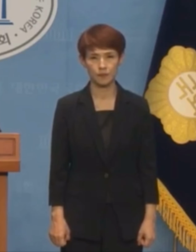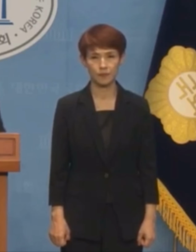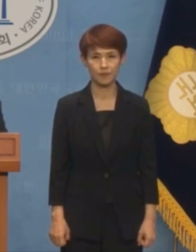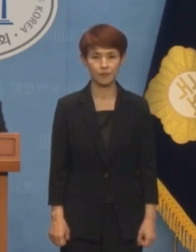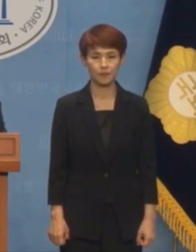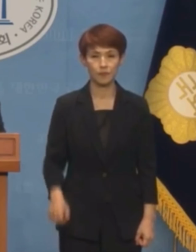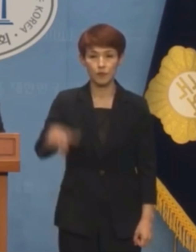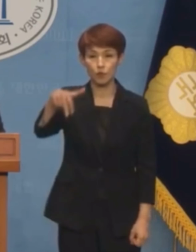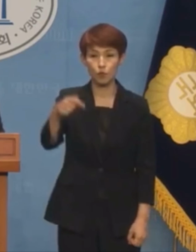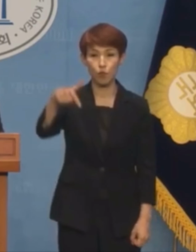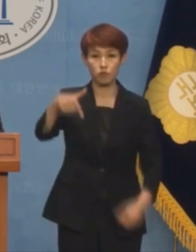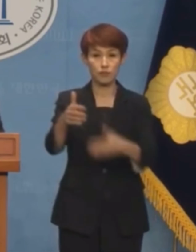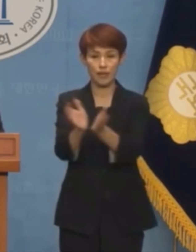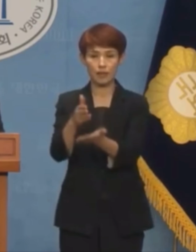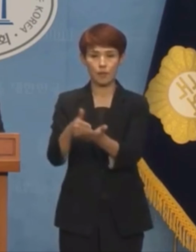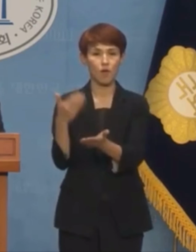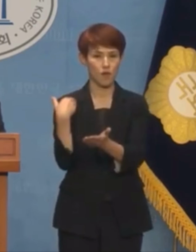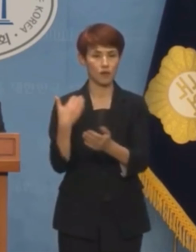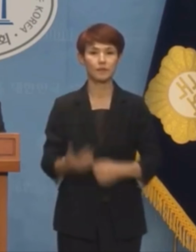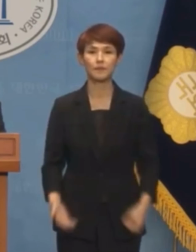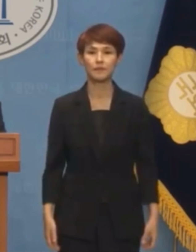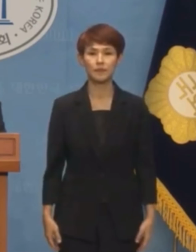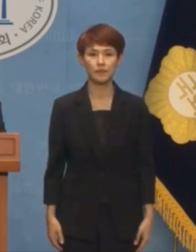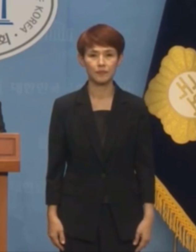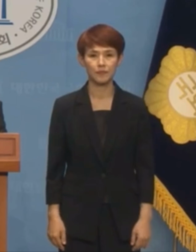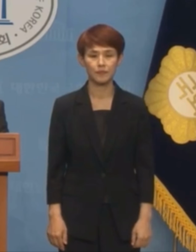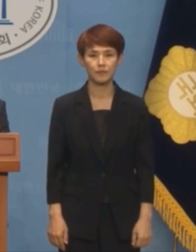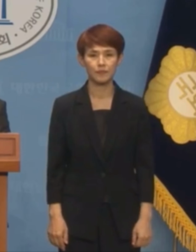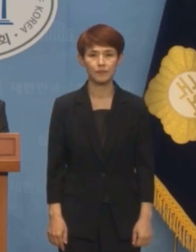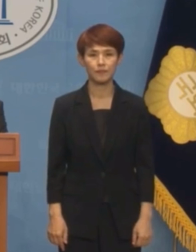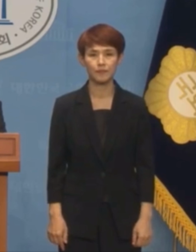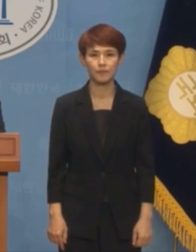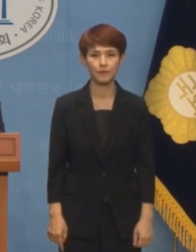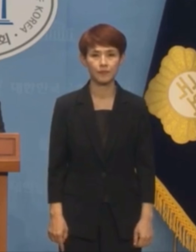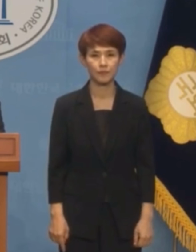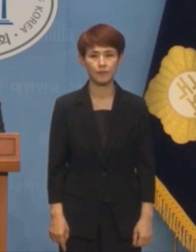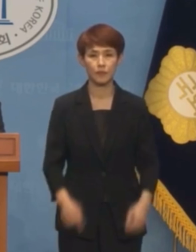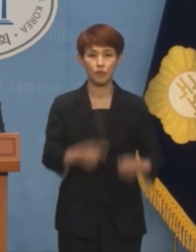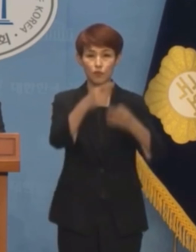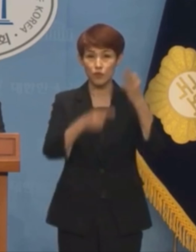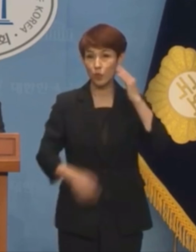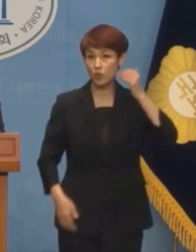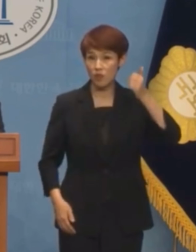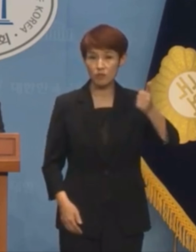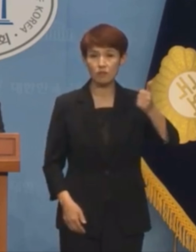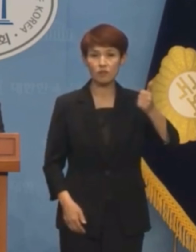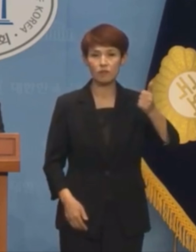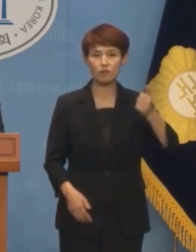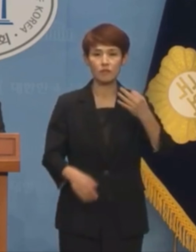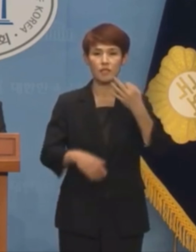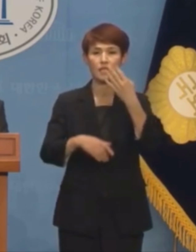예 조국 혁신당 대변인 김보빈입니다 두 건 논평 더 하겠습니다 윤 대통령은 참배 마저